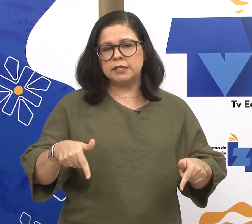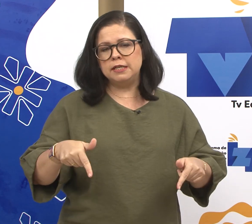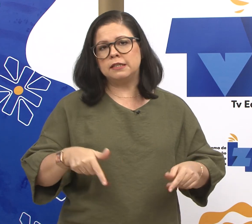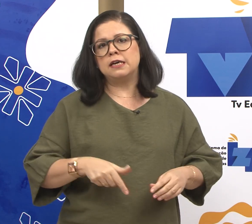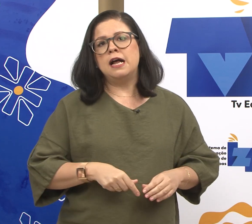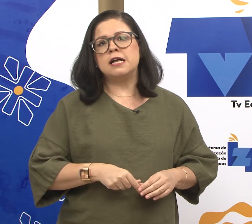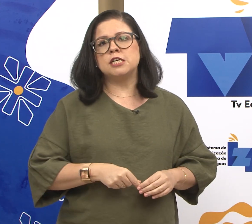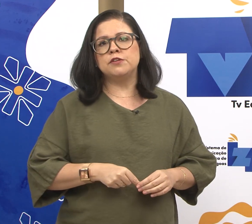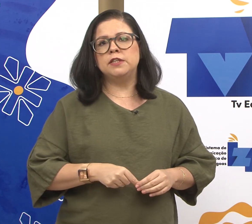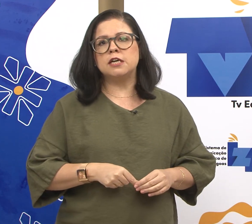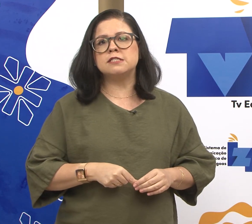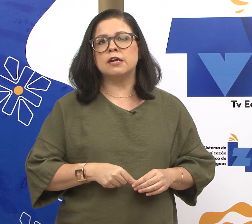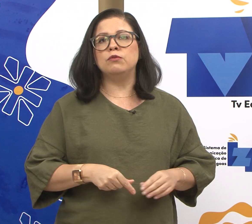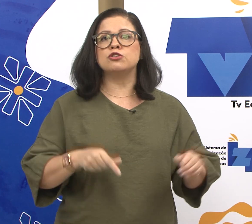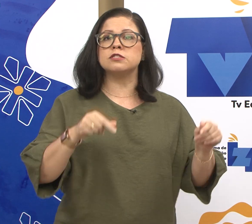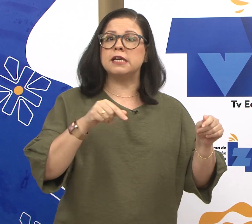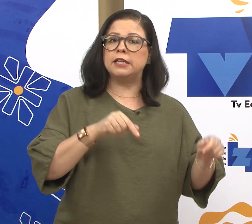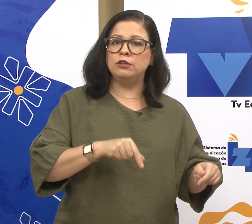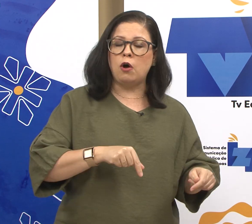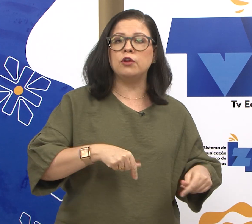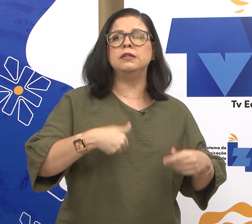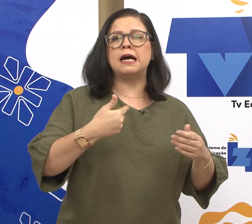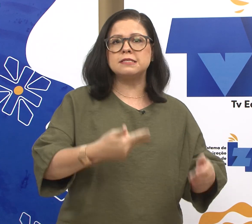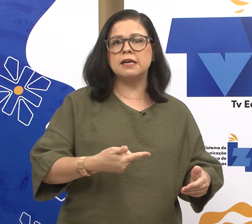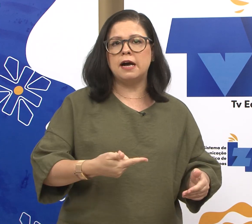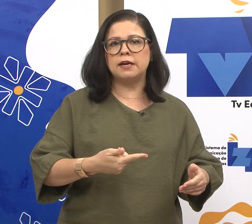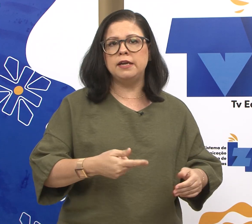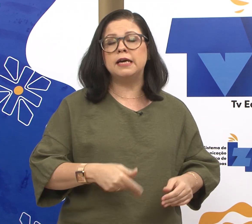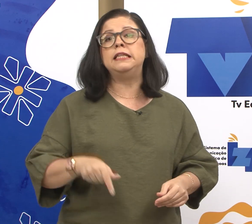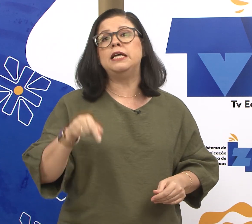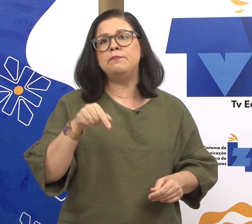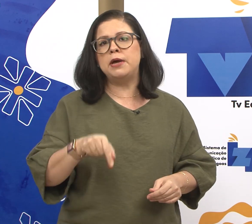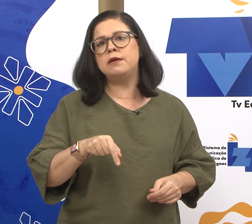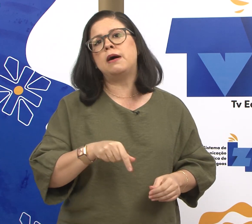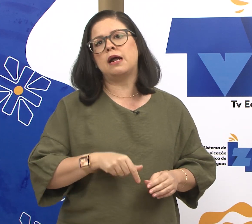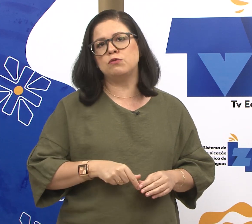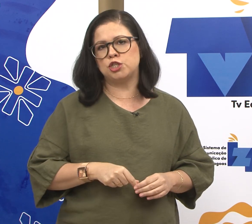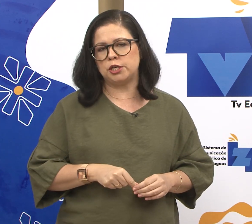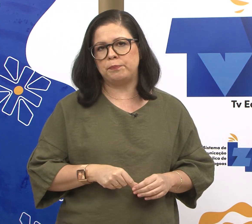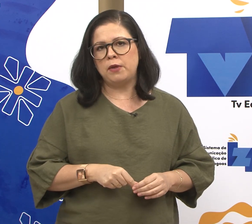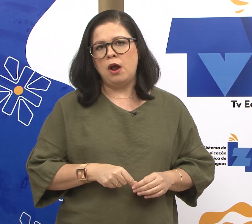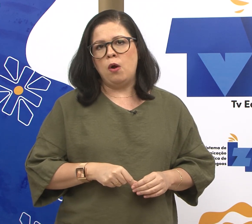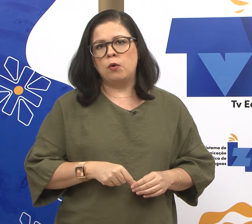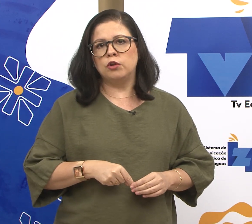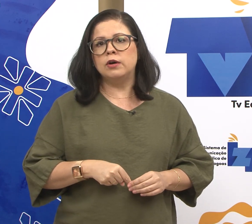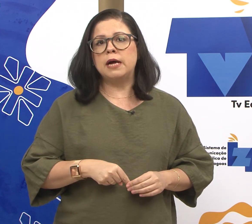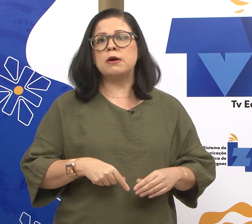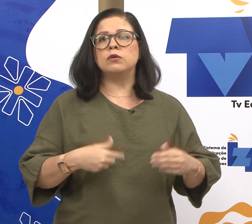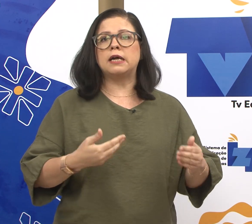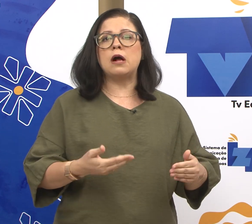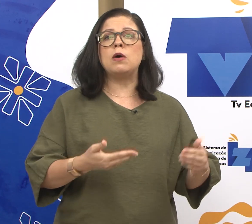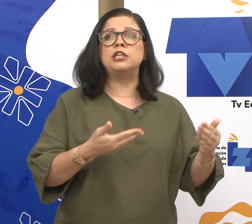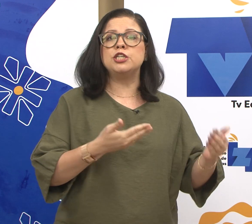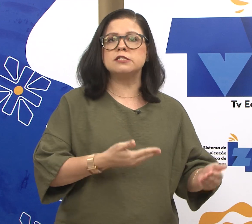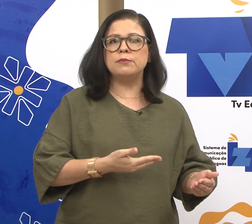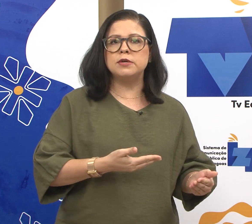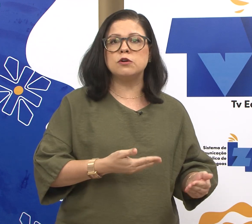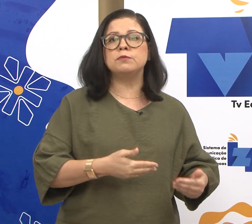quinta as atividades serão no José Tenório na serraria e também em maragi o cronograma contará com a distribuição de